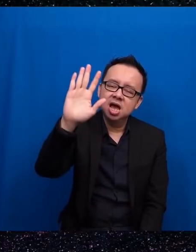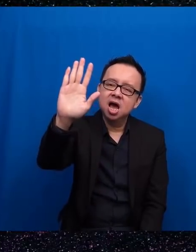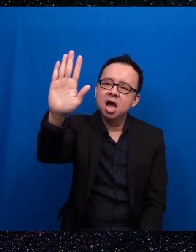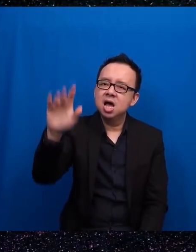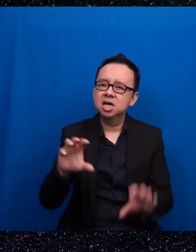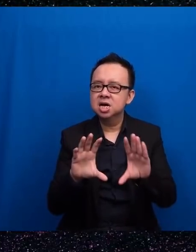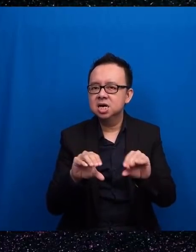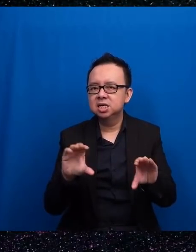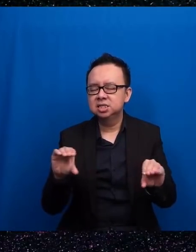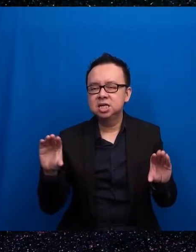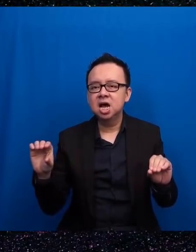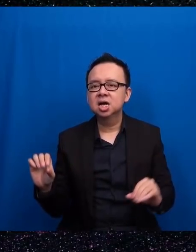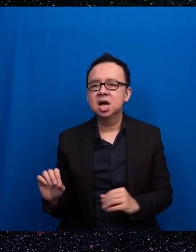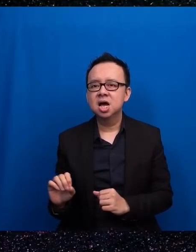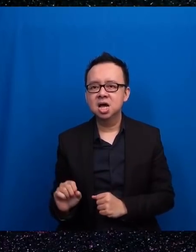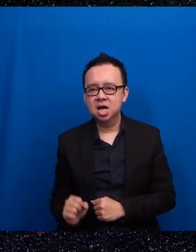Dia